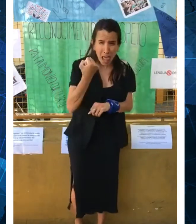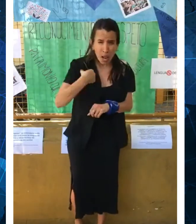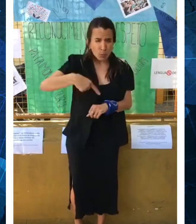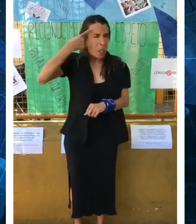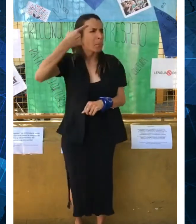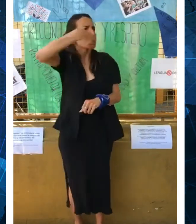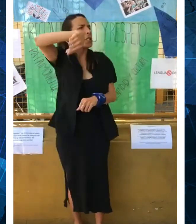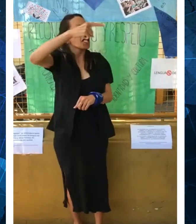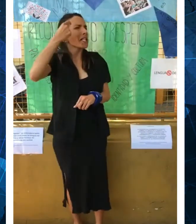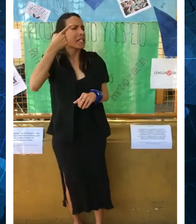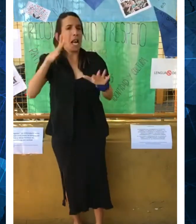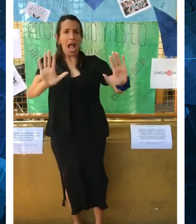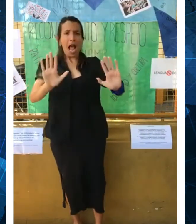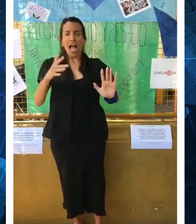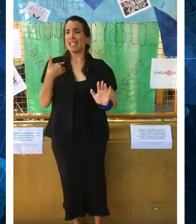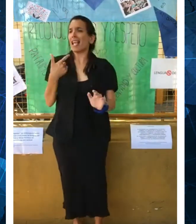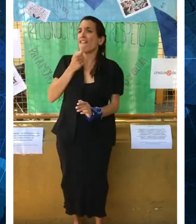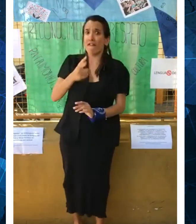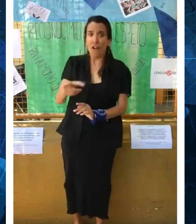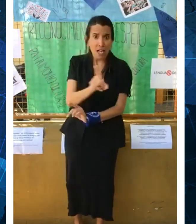lingüísticos.